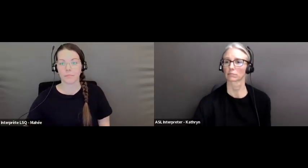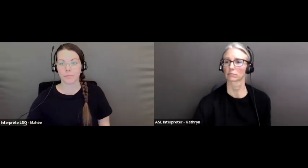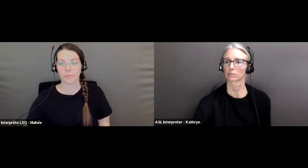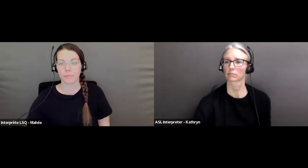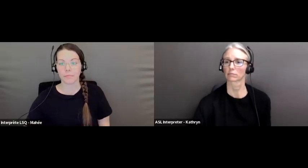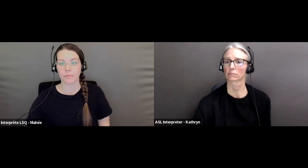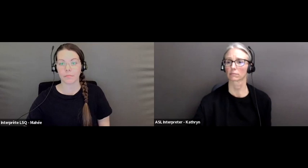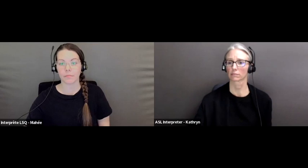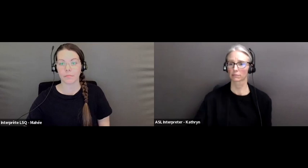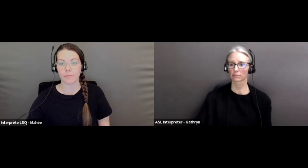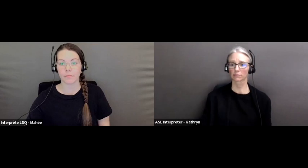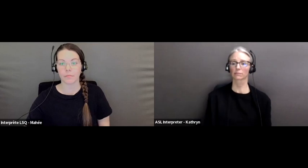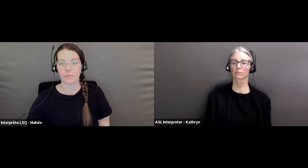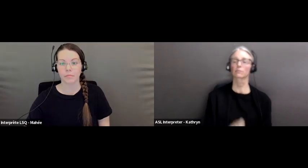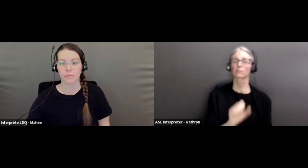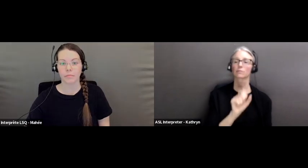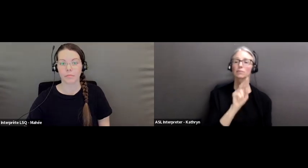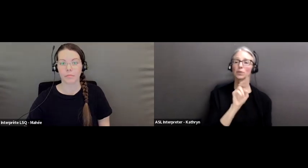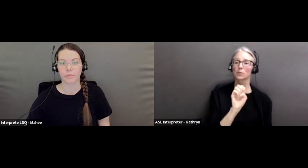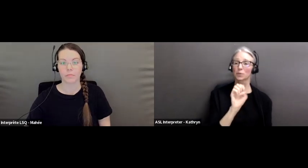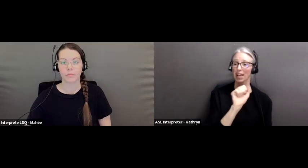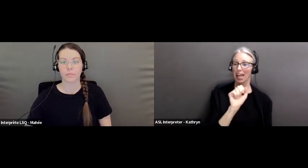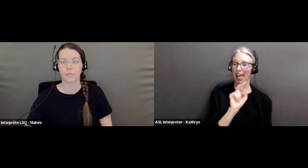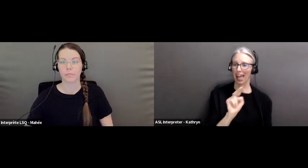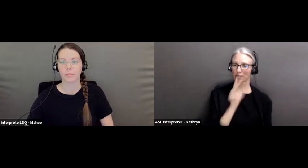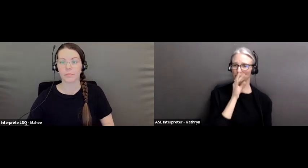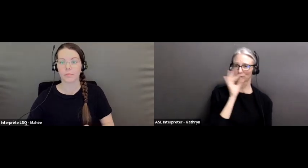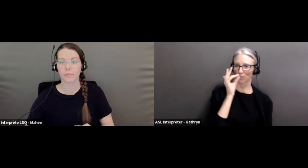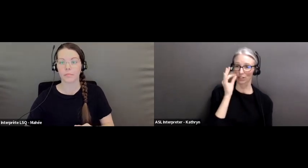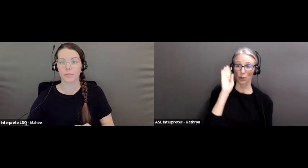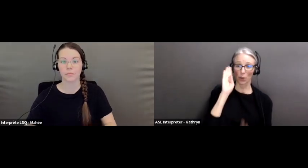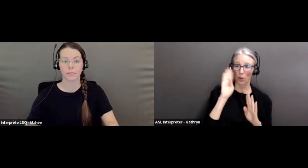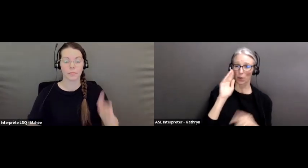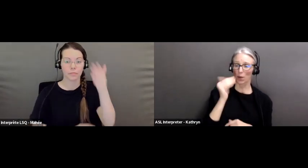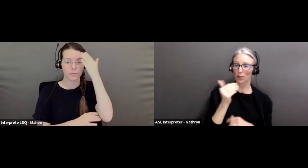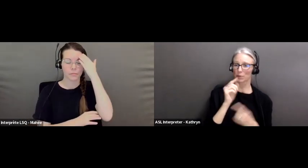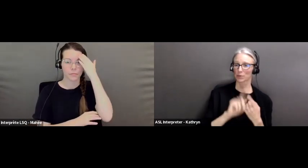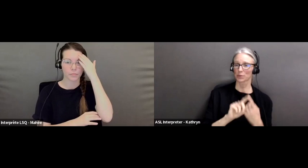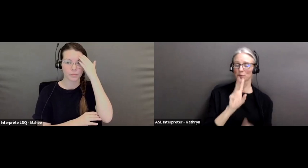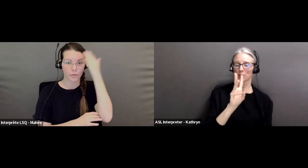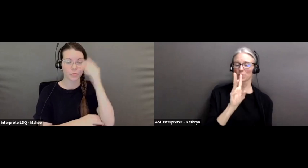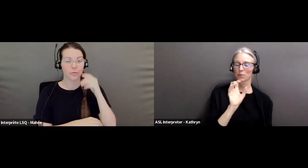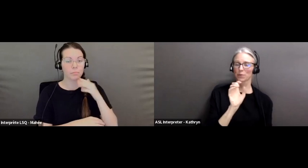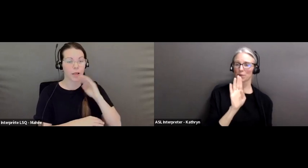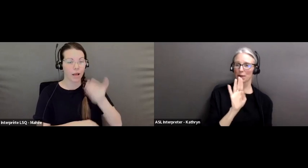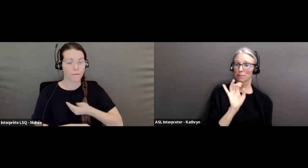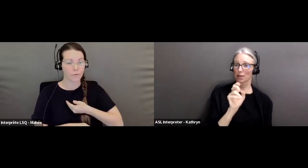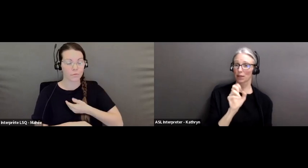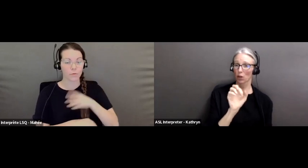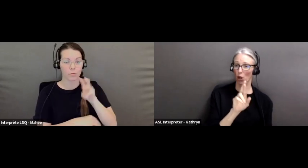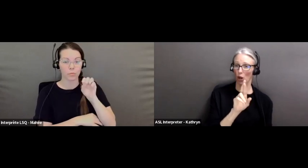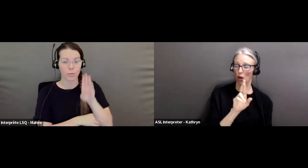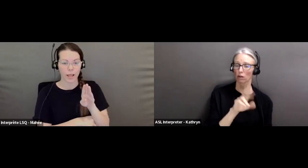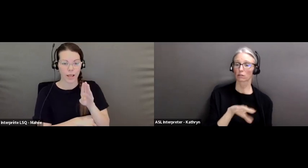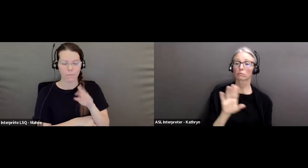Bonjour et bienvenue à notre webinaire. Est-ce que l'équipe peut me dire si vous voyez bien mon écran? On voit pas